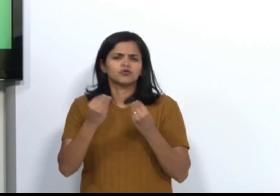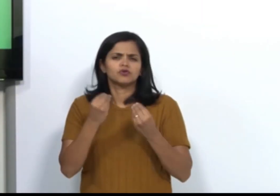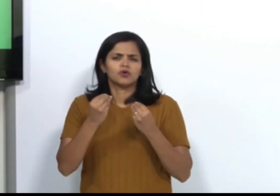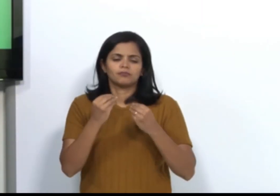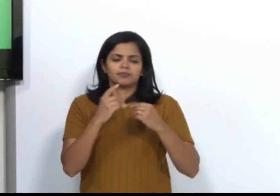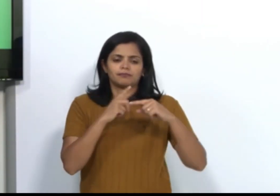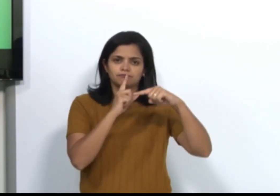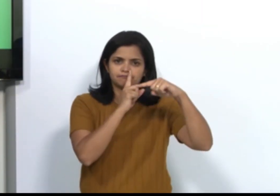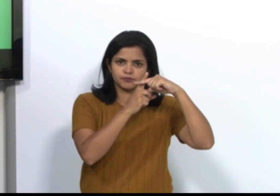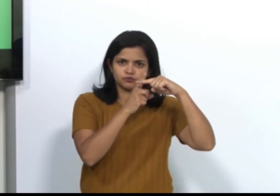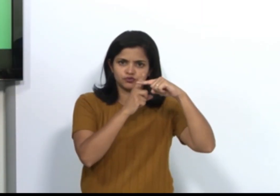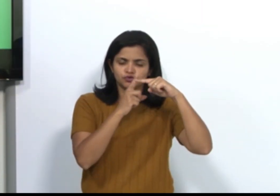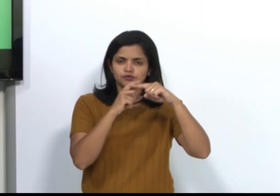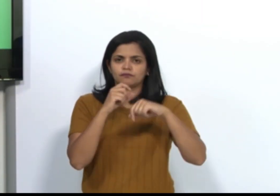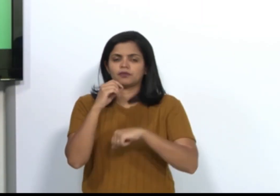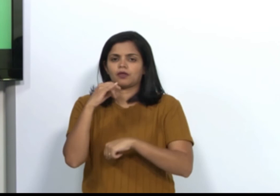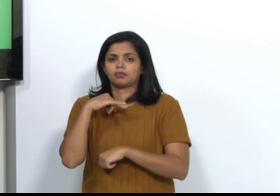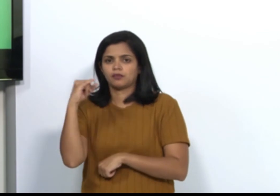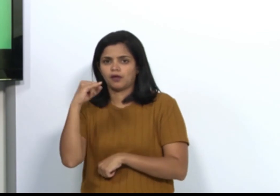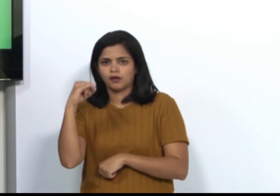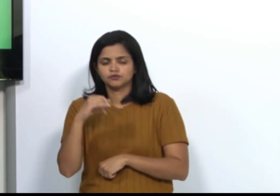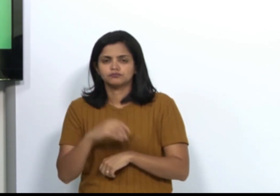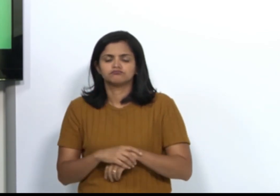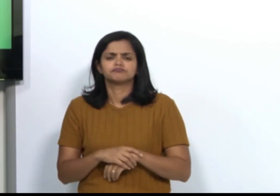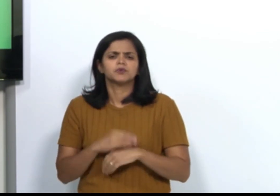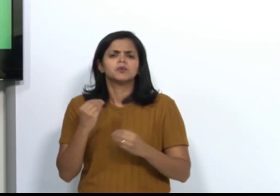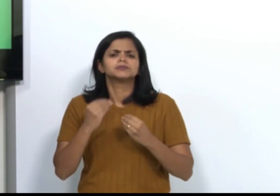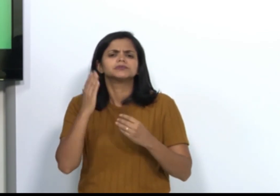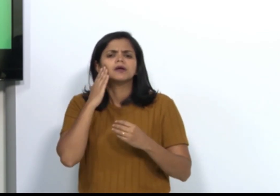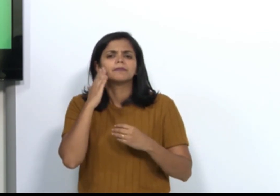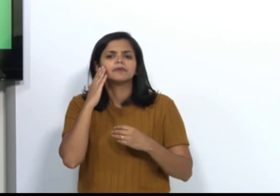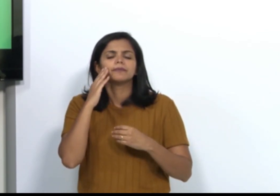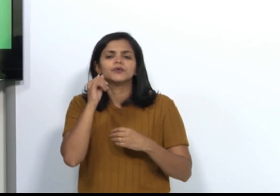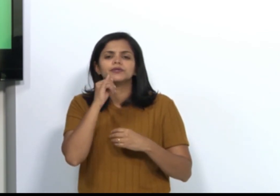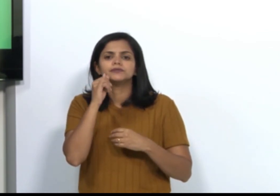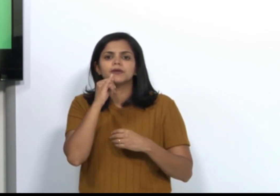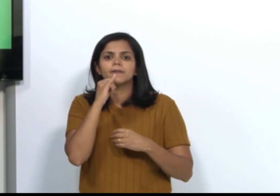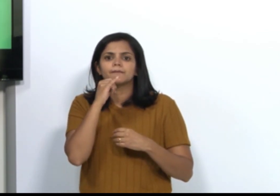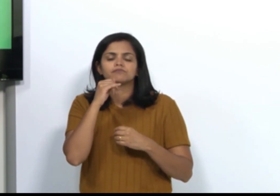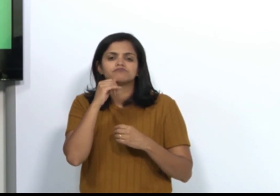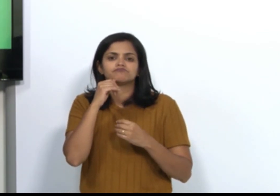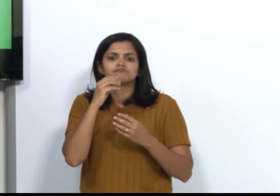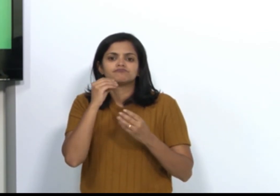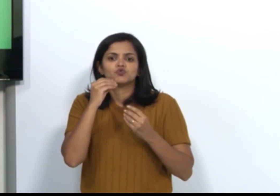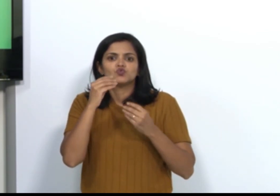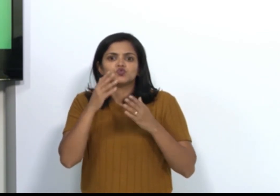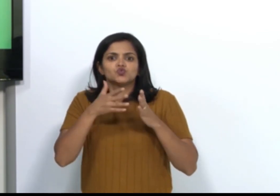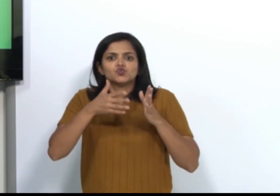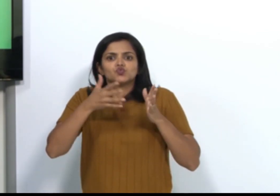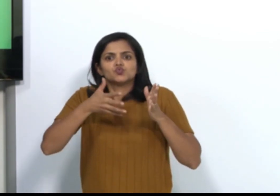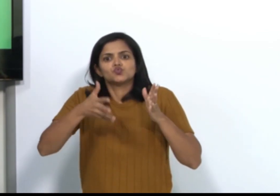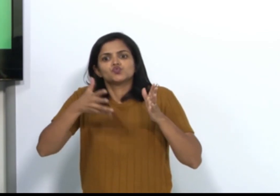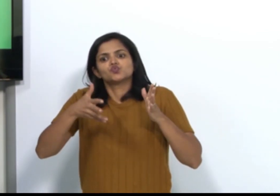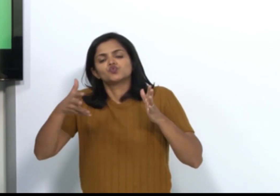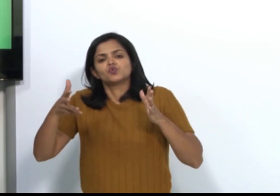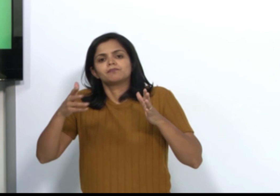Agora vejam, com relação ao tempo, temos ali mais e menos. Mas como saber, por